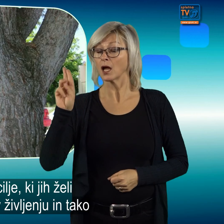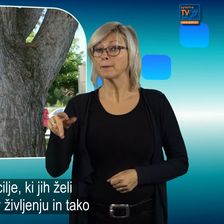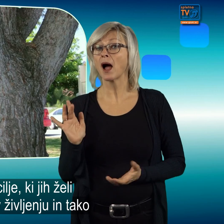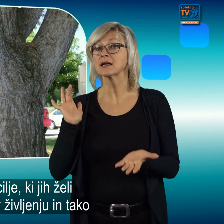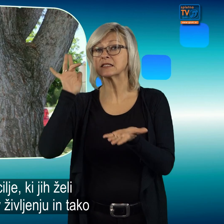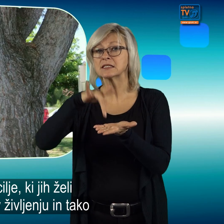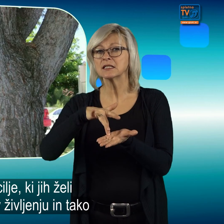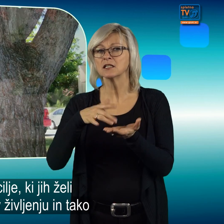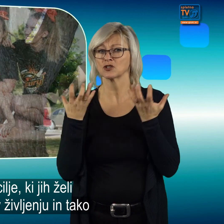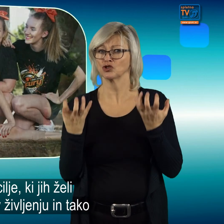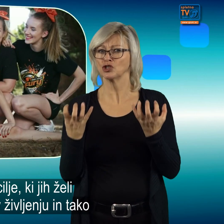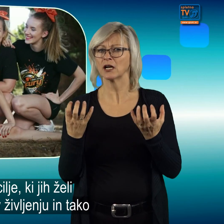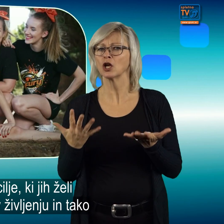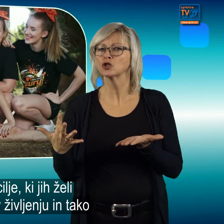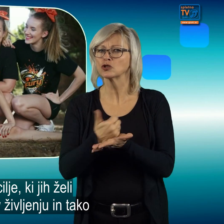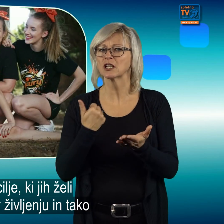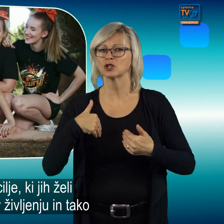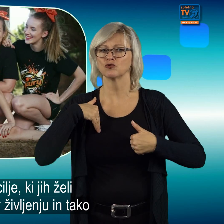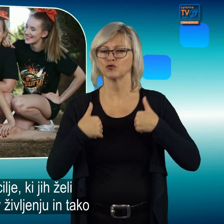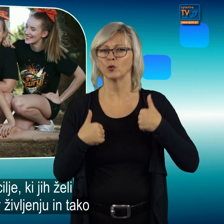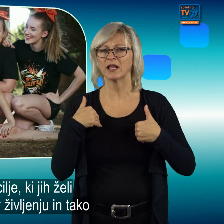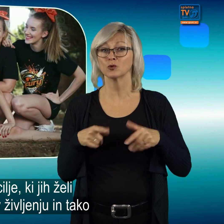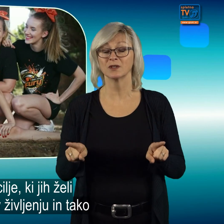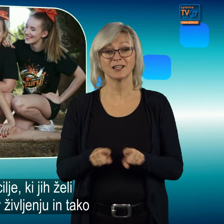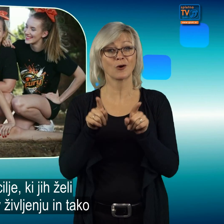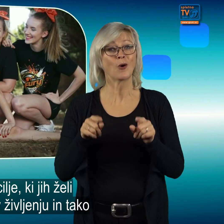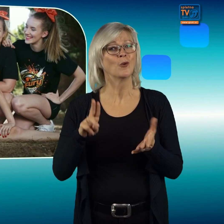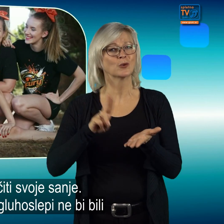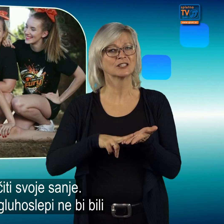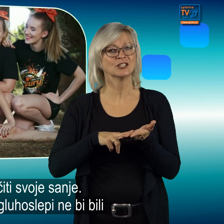Ima cilje, ki jih želi doseči v življenju in tako uresničiti svoje sanje.